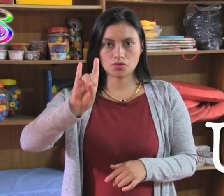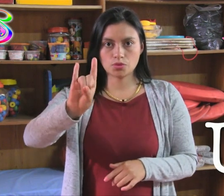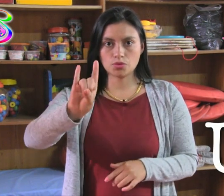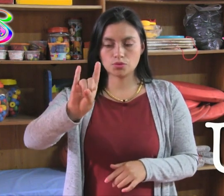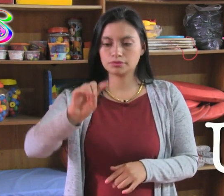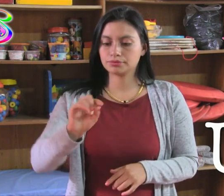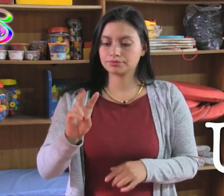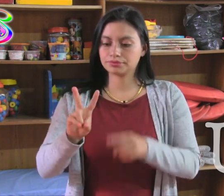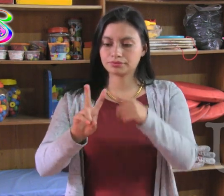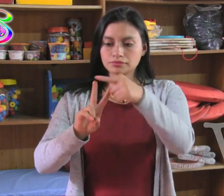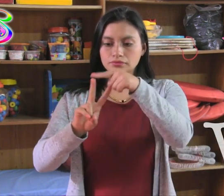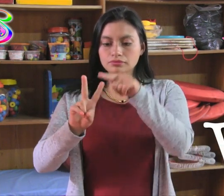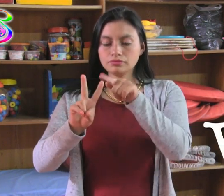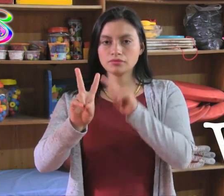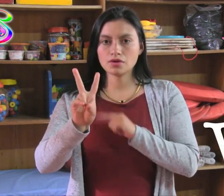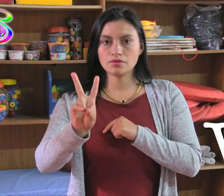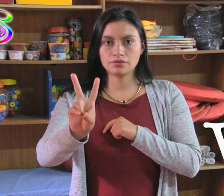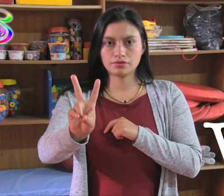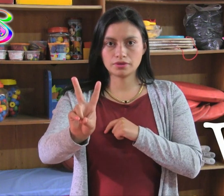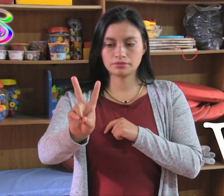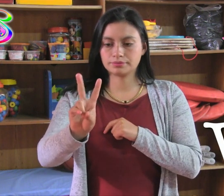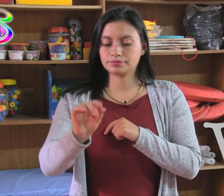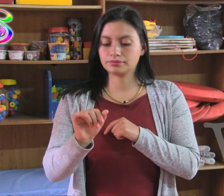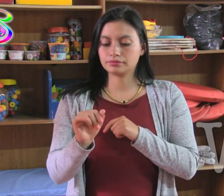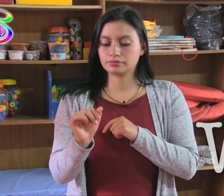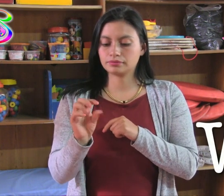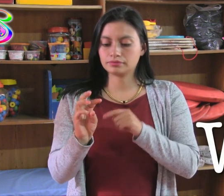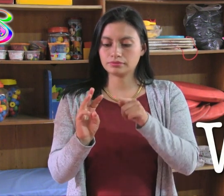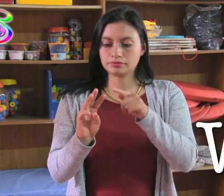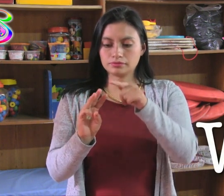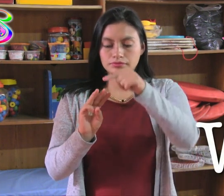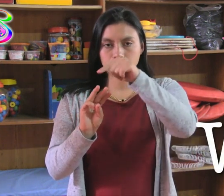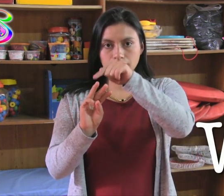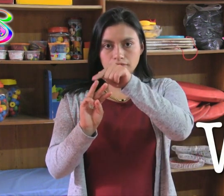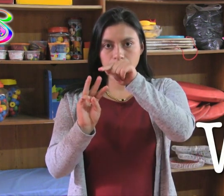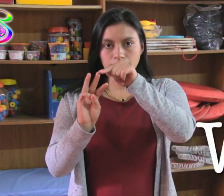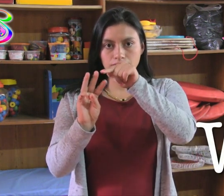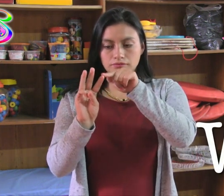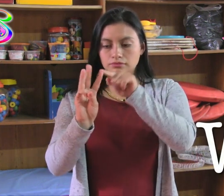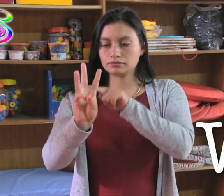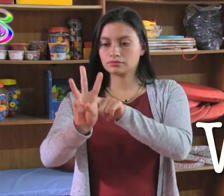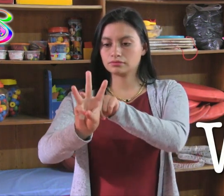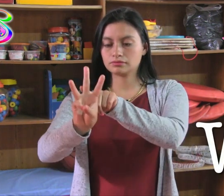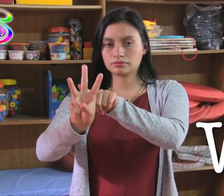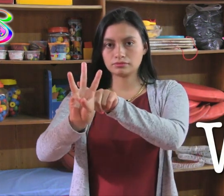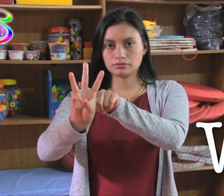afuera. Letra V, corazón e índice hacia afuera. W, igualmente,